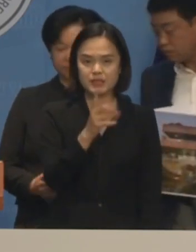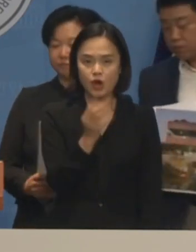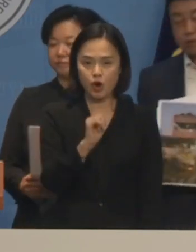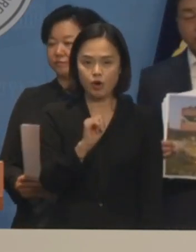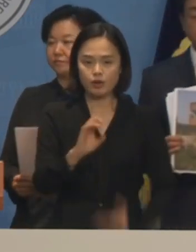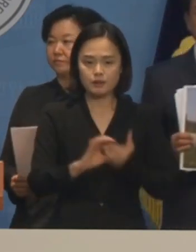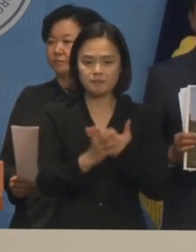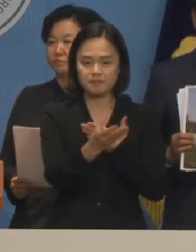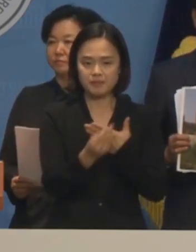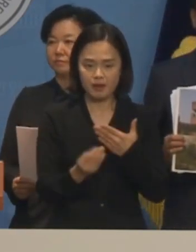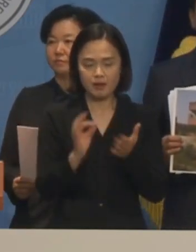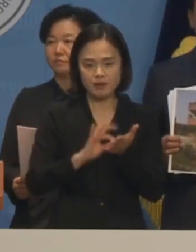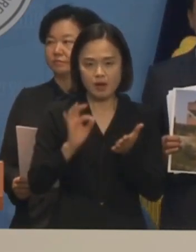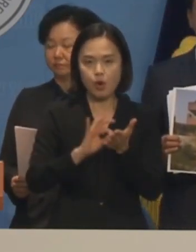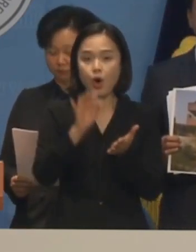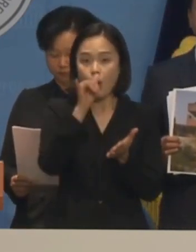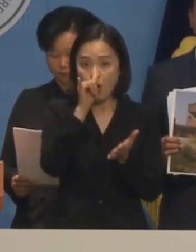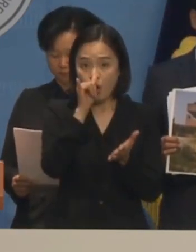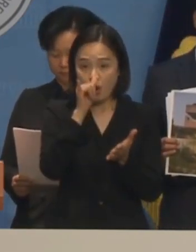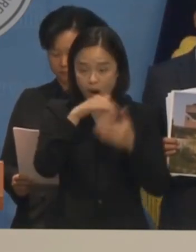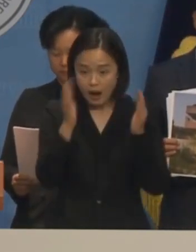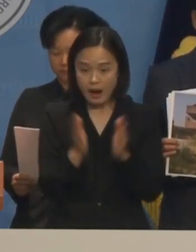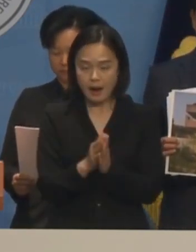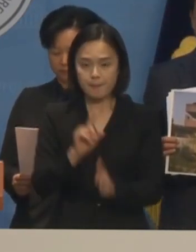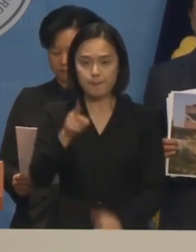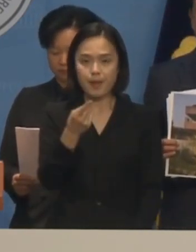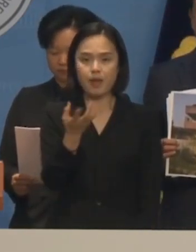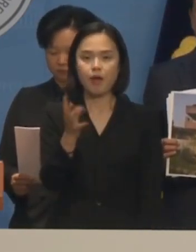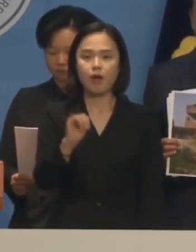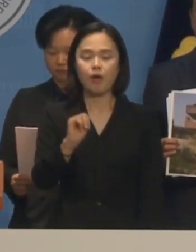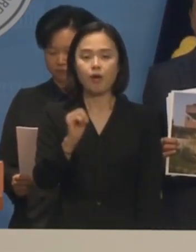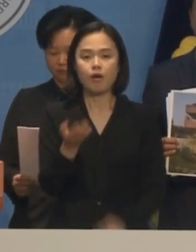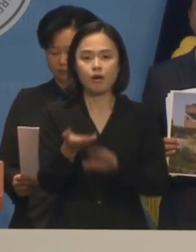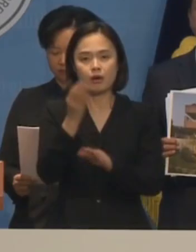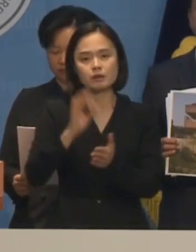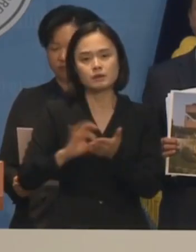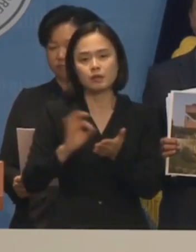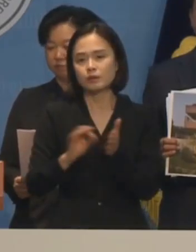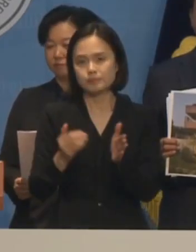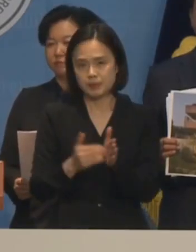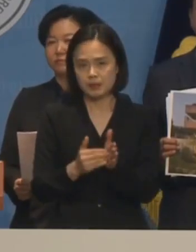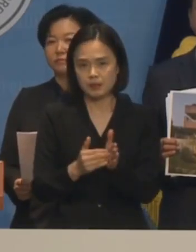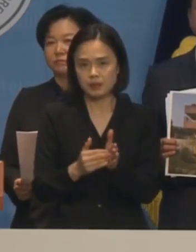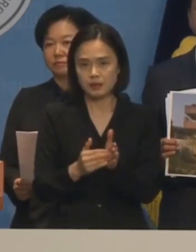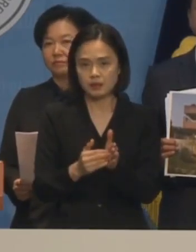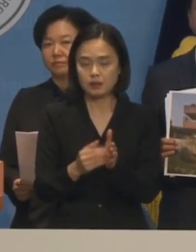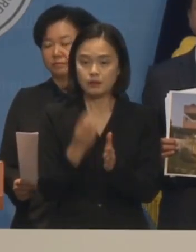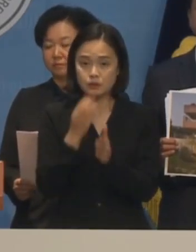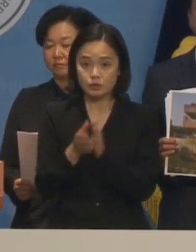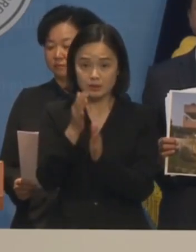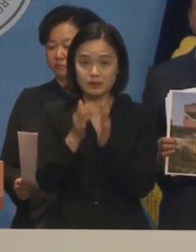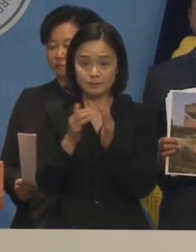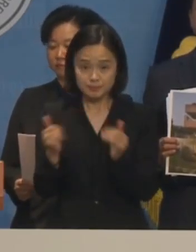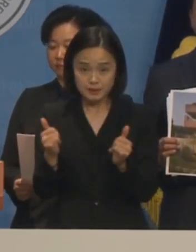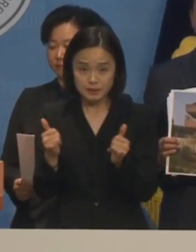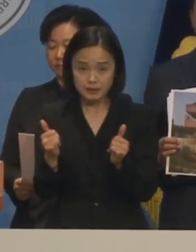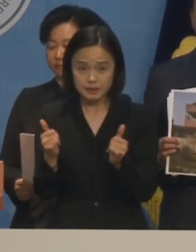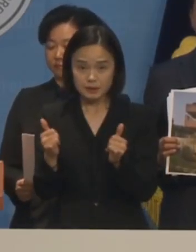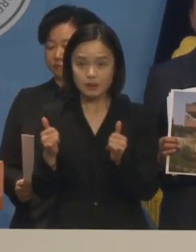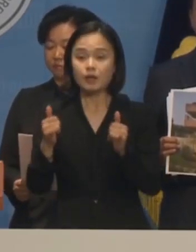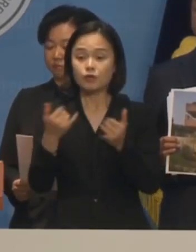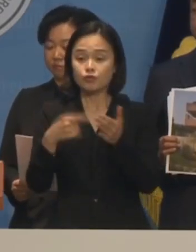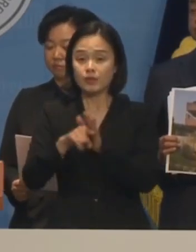전락했습니다. 더욱 심각한 것은 천만 시민의 시정이 시청이 아닌 시장의